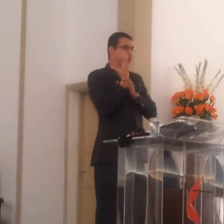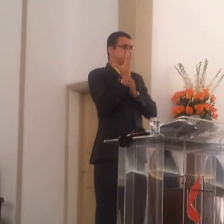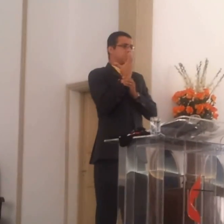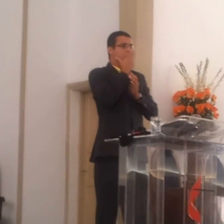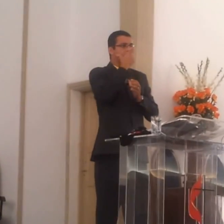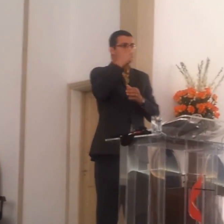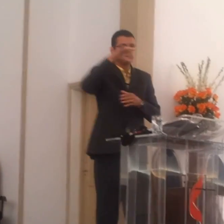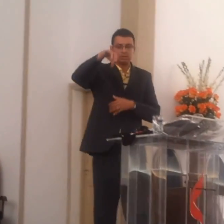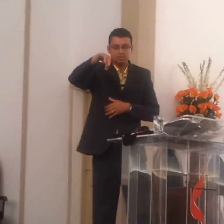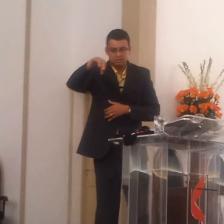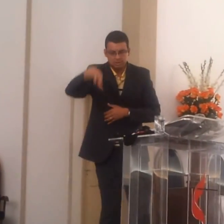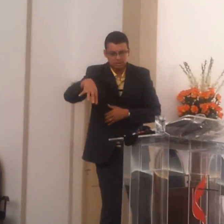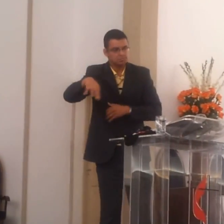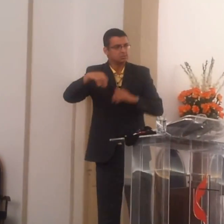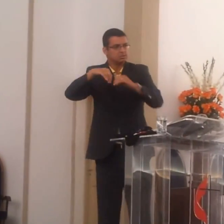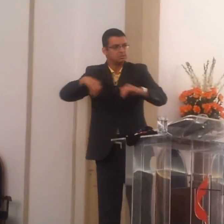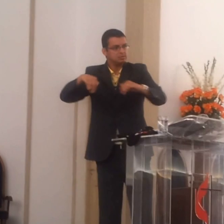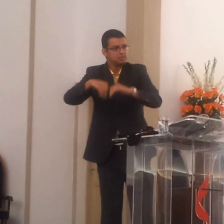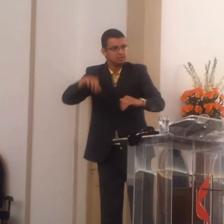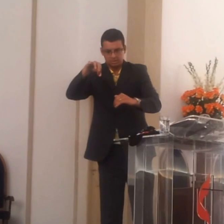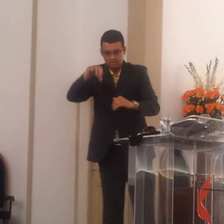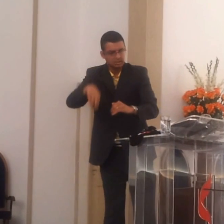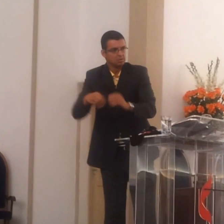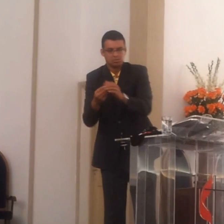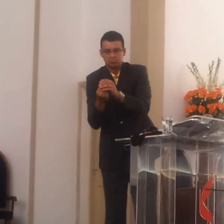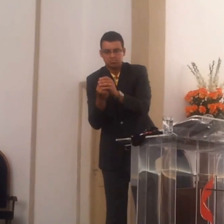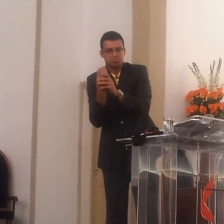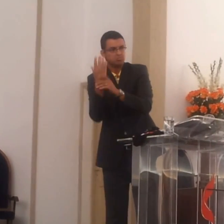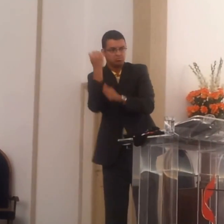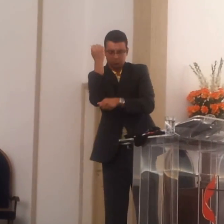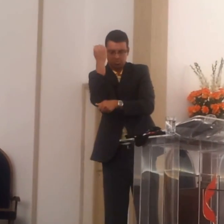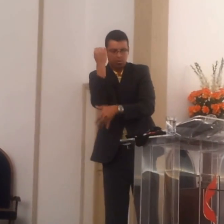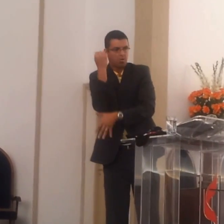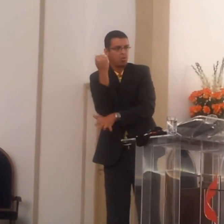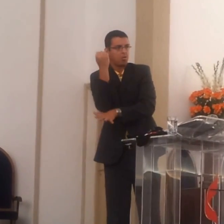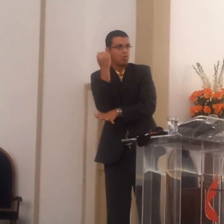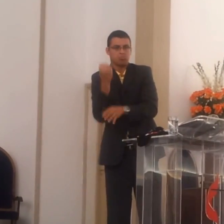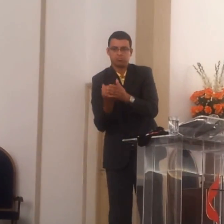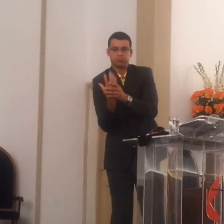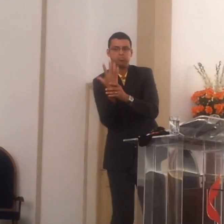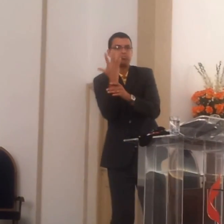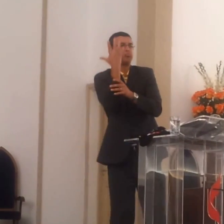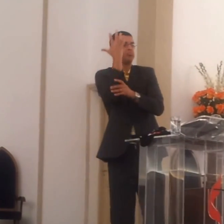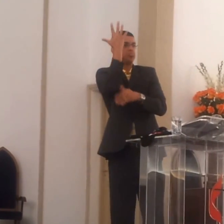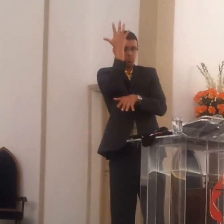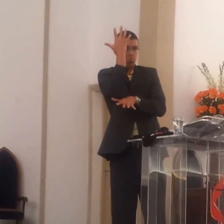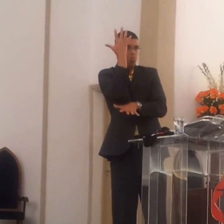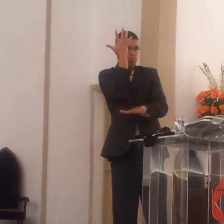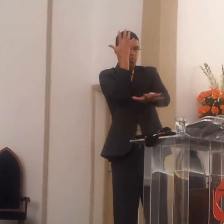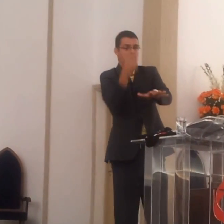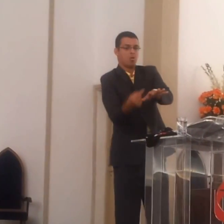trabalho com tudo aqui. Olha, o Espírito Santo de Deus encheu esse homem, plantou uma sementinha como uma árvore frutífera e ele